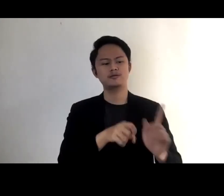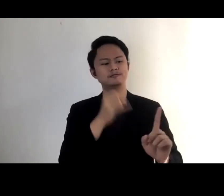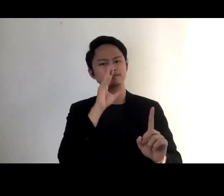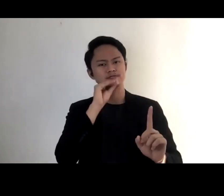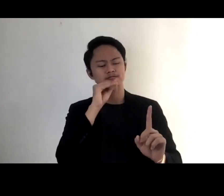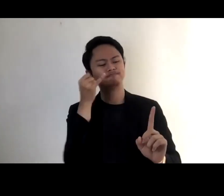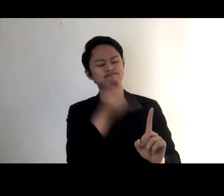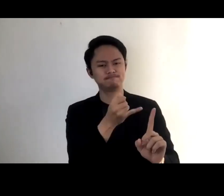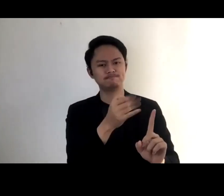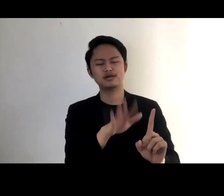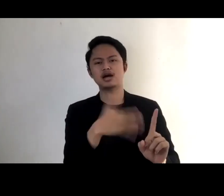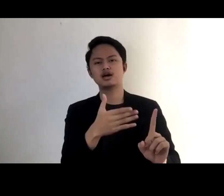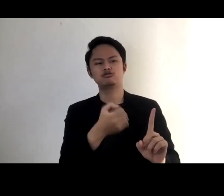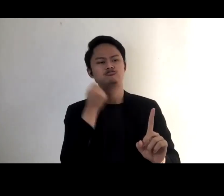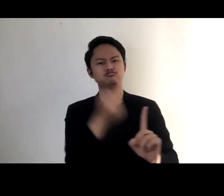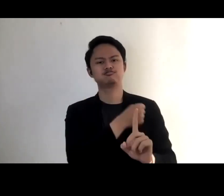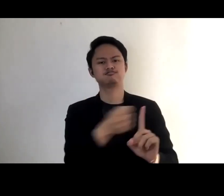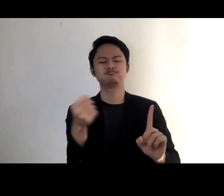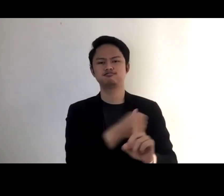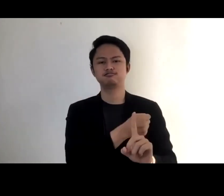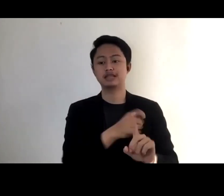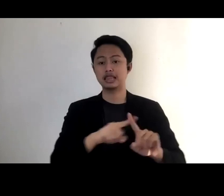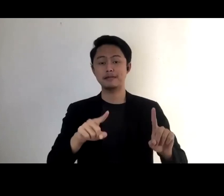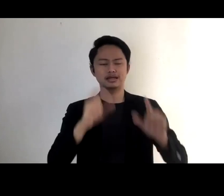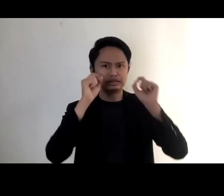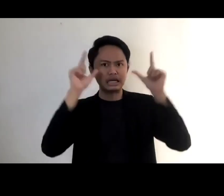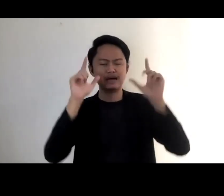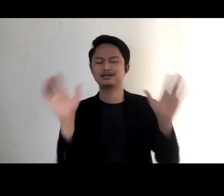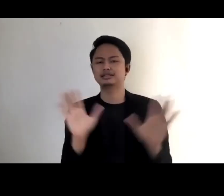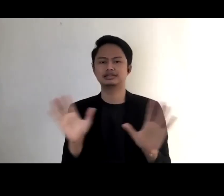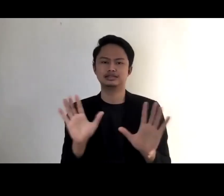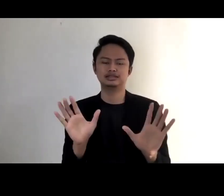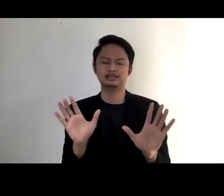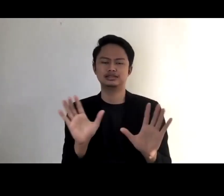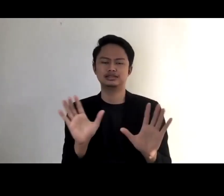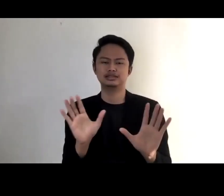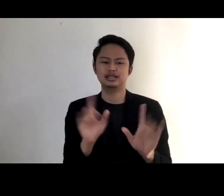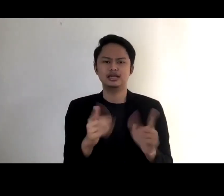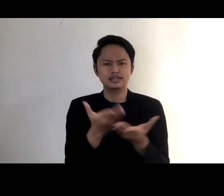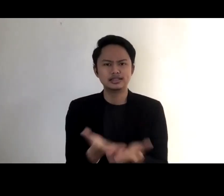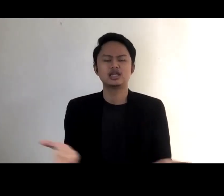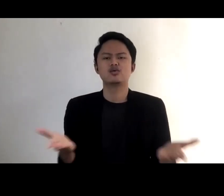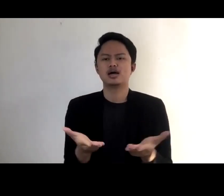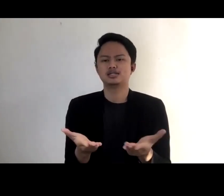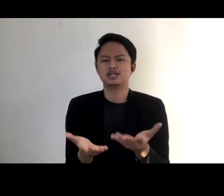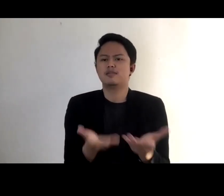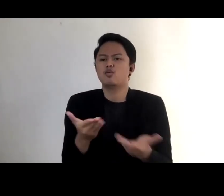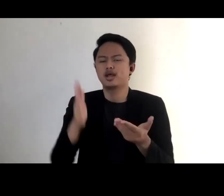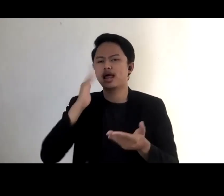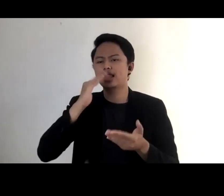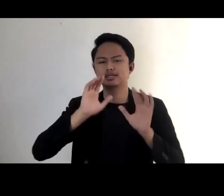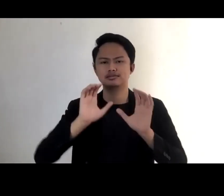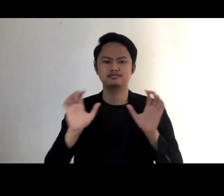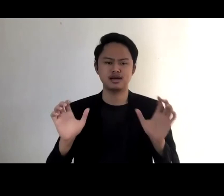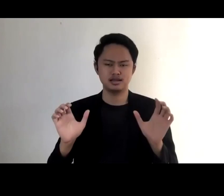sampai kekerasan fisik yang mungkin semua ini tanpa disadari, tanpa disengaja. Tapi karena kondisi, berbagai alasan, ini